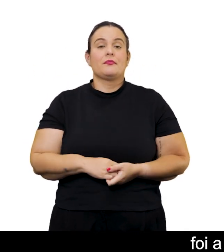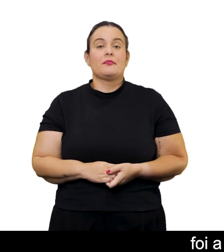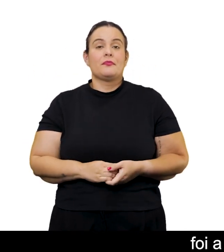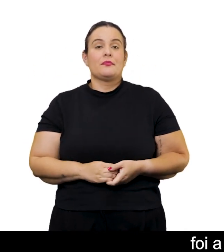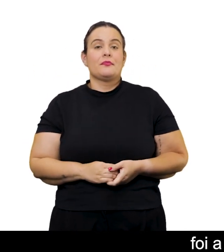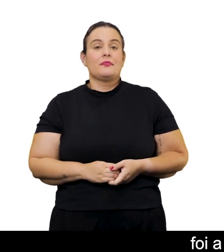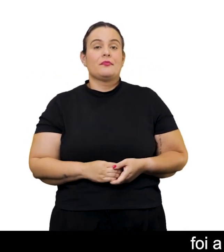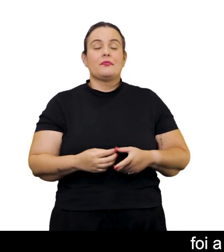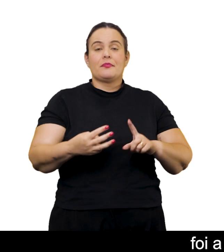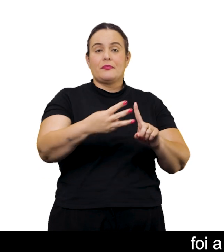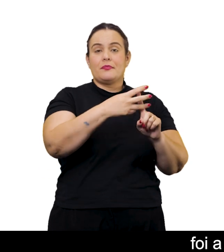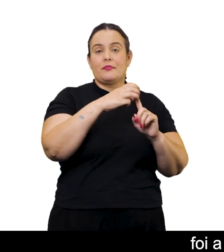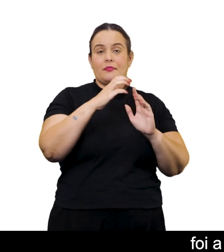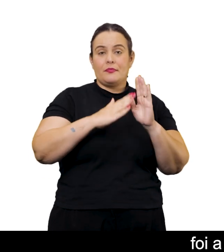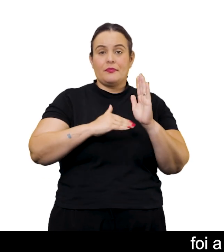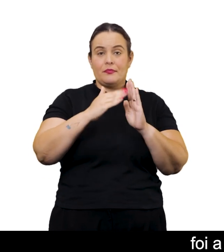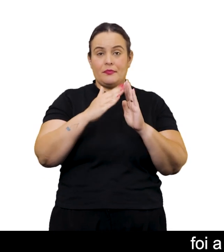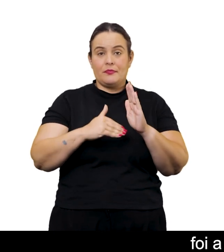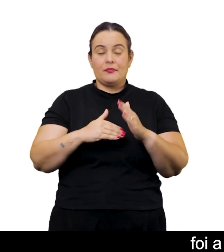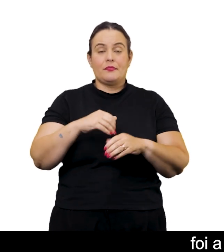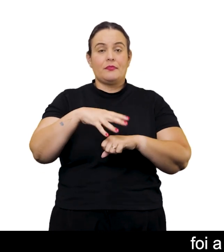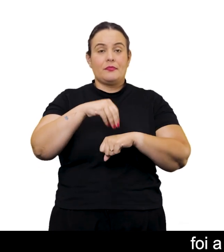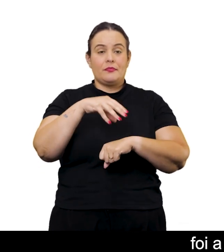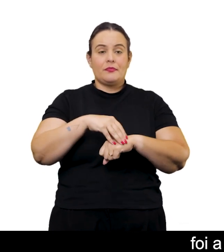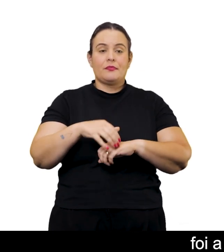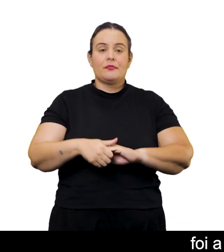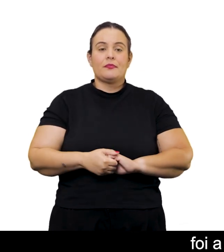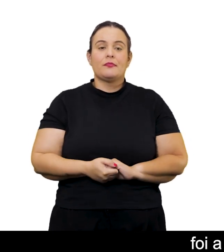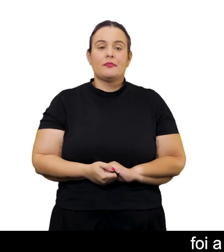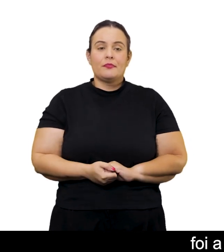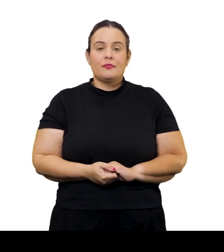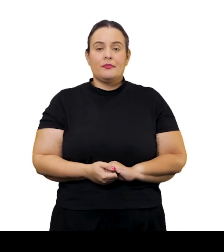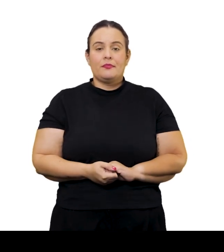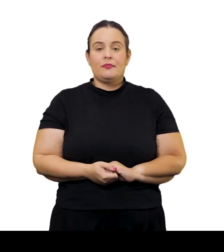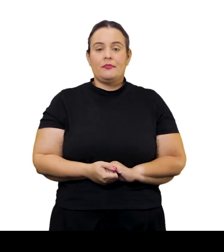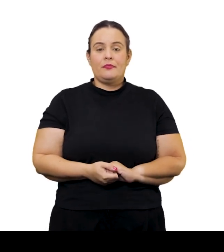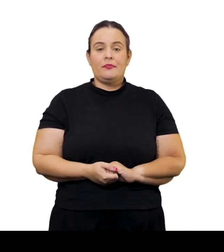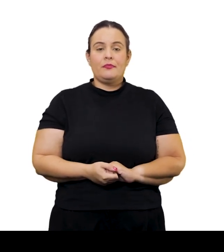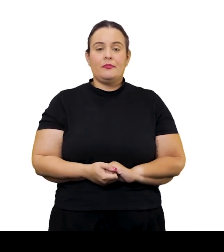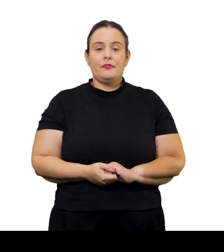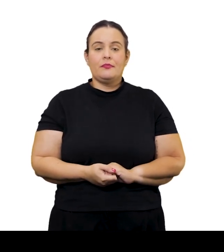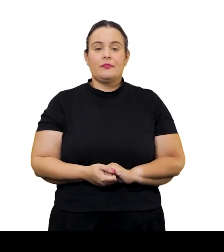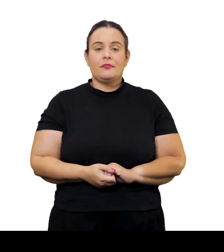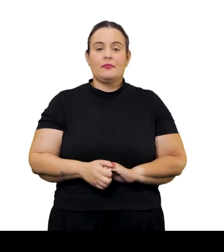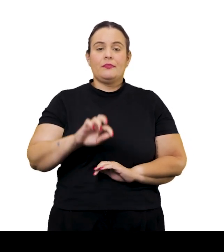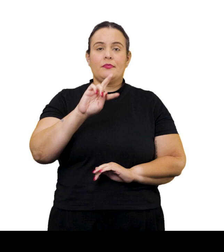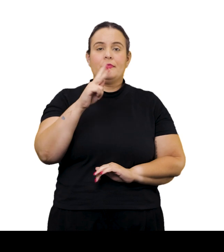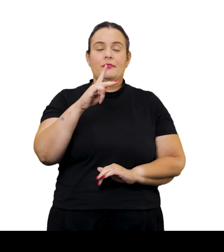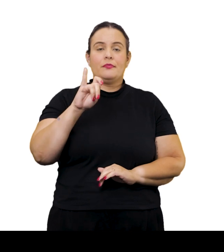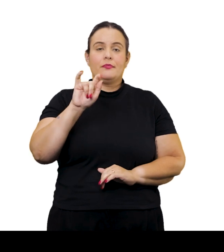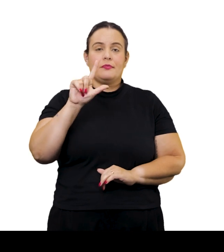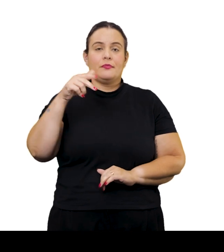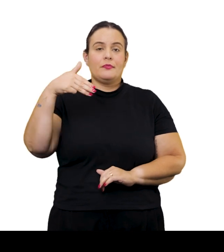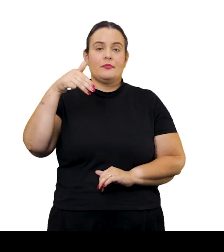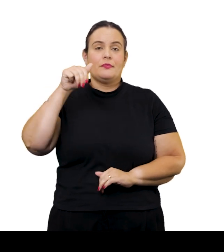foi a mística e pintora sueca Ilma af Klint, que colaborou com suas